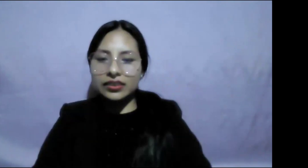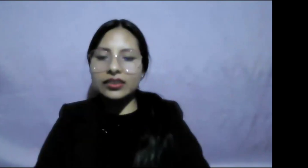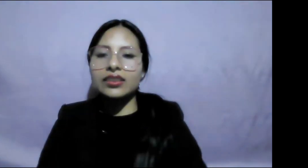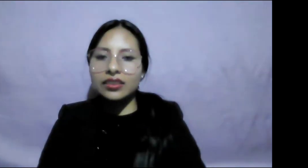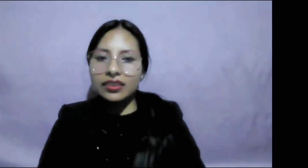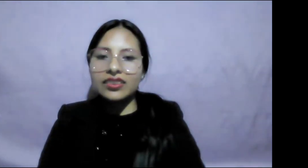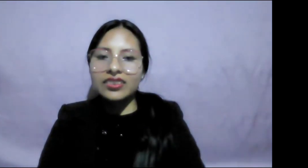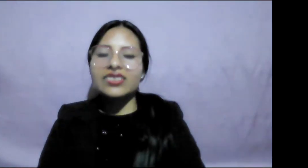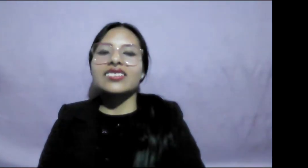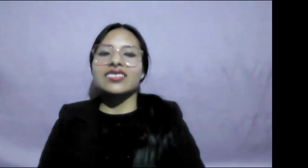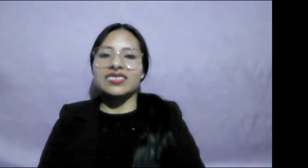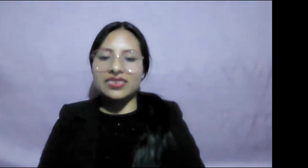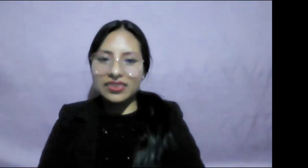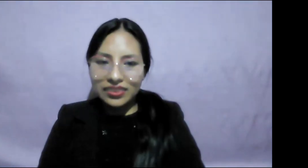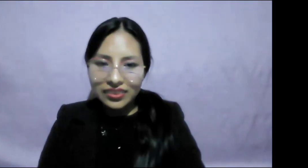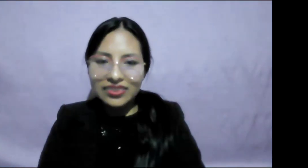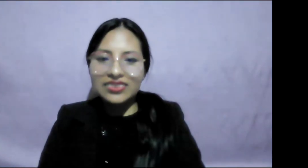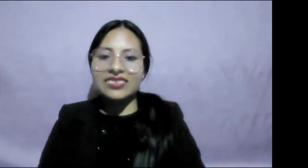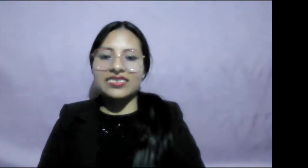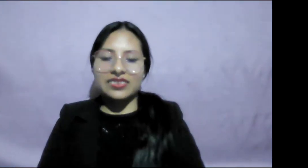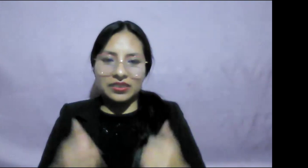nazca muy bien